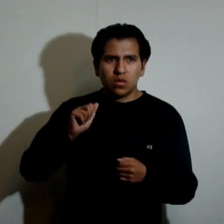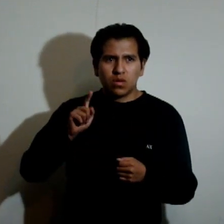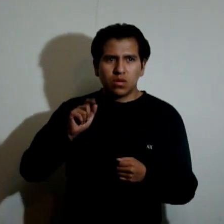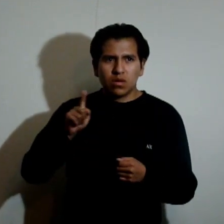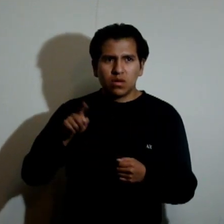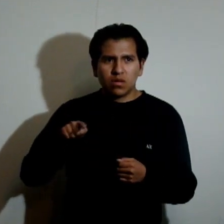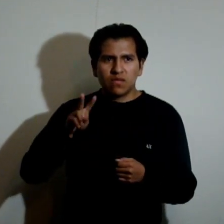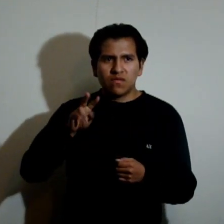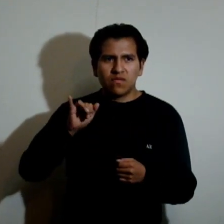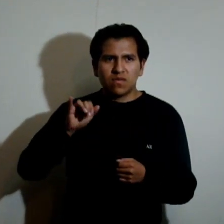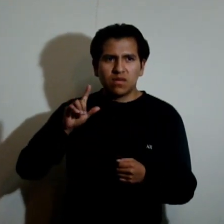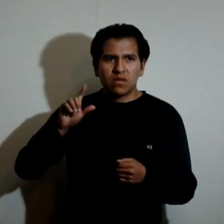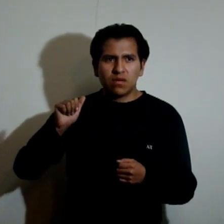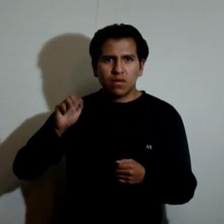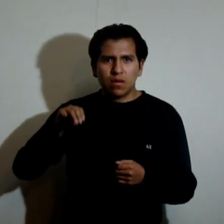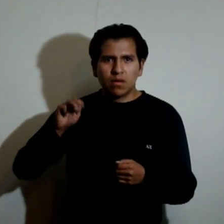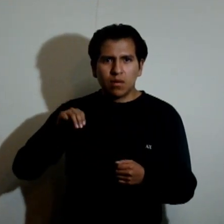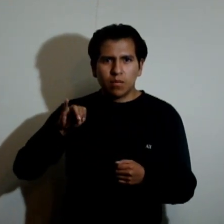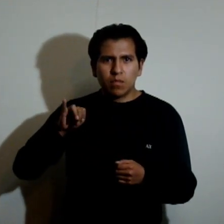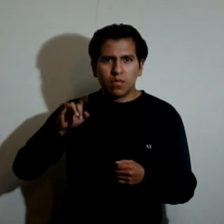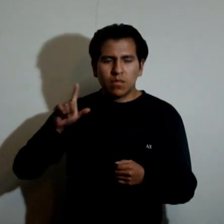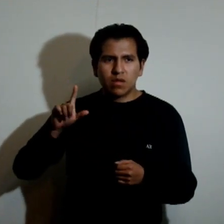Antonio, Leyendas de mi tierra,